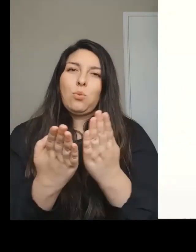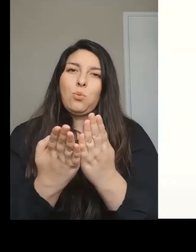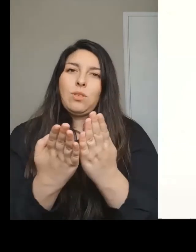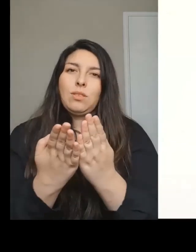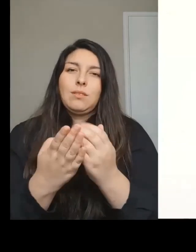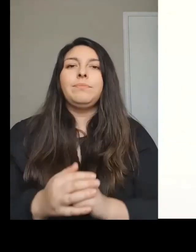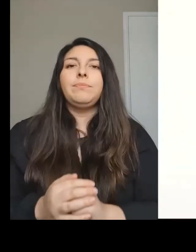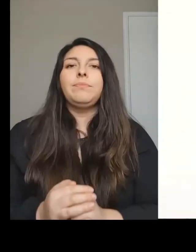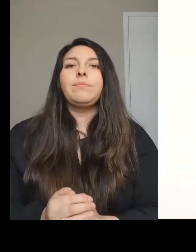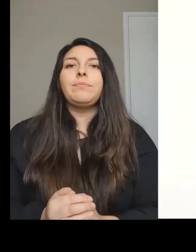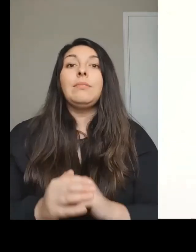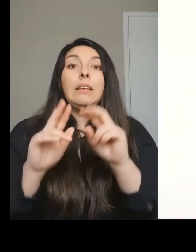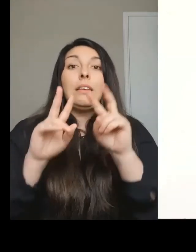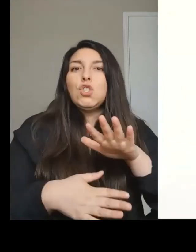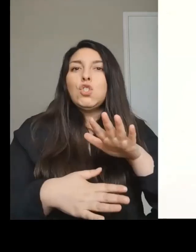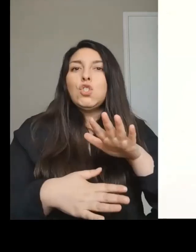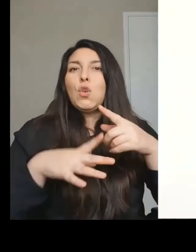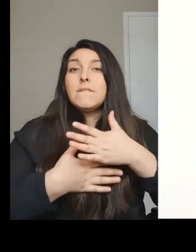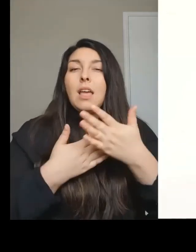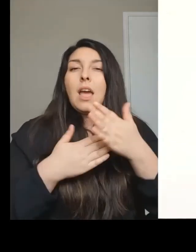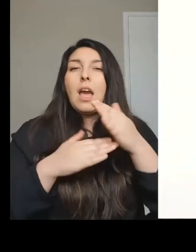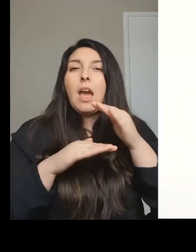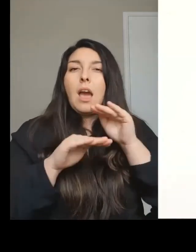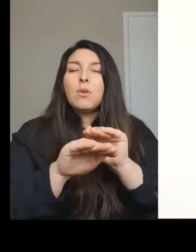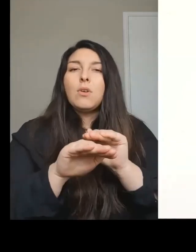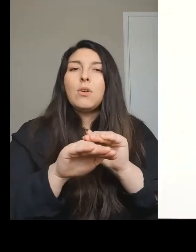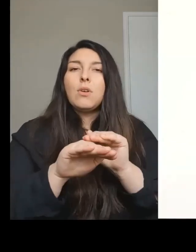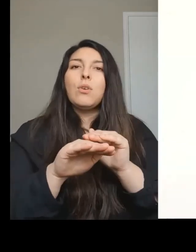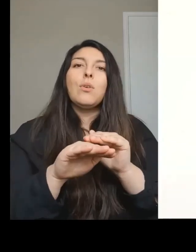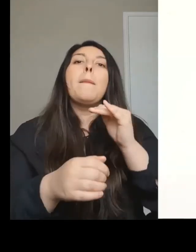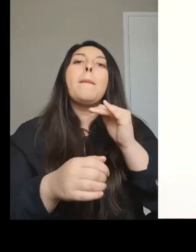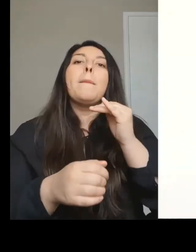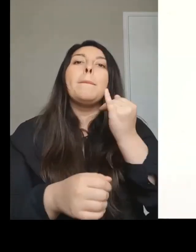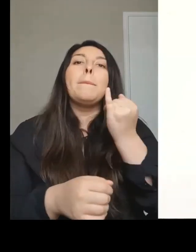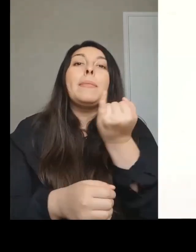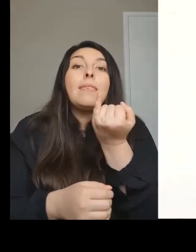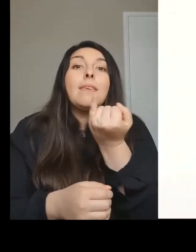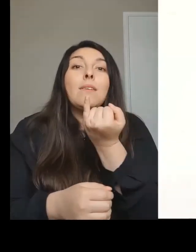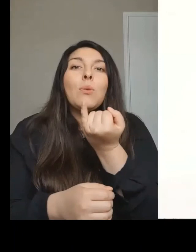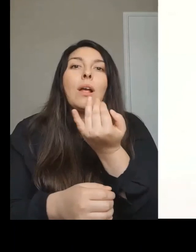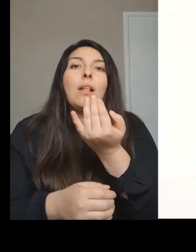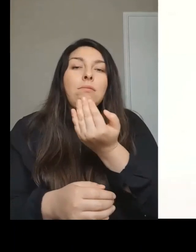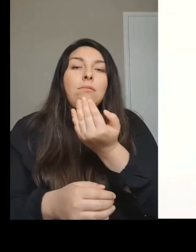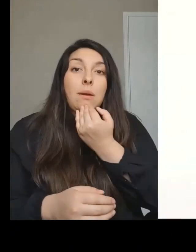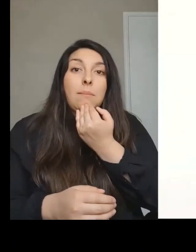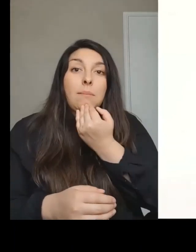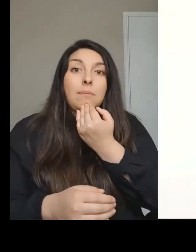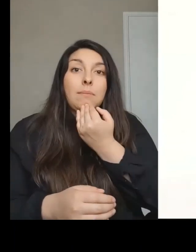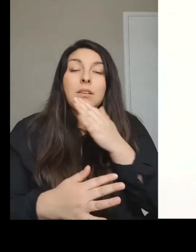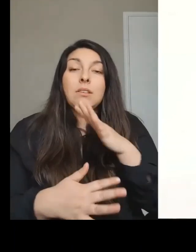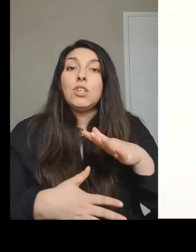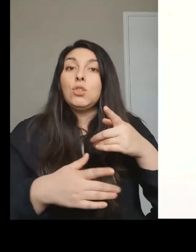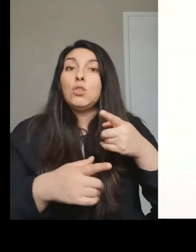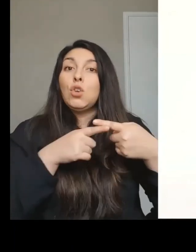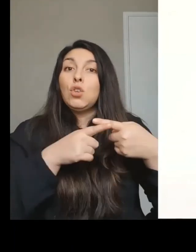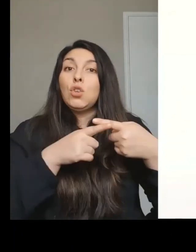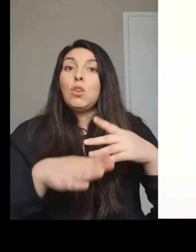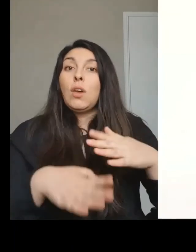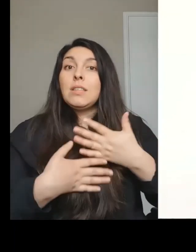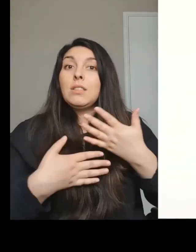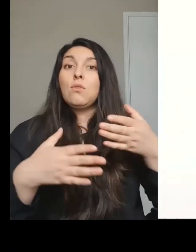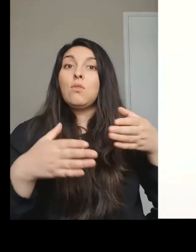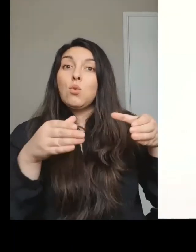el apoyo psicoeducativo individual, los talleres socio-afectivos y finalmente las mentorías individuales o grupales.